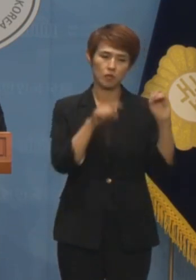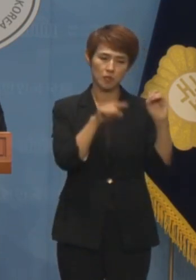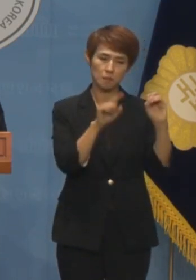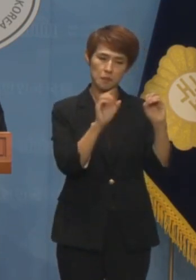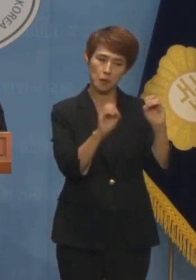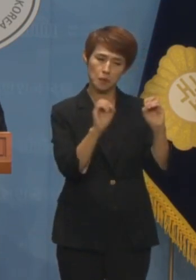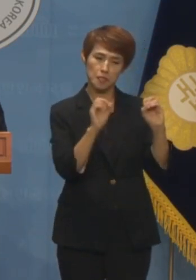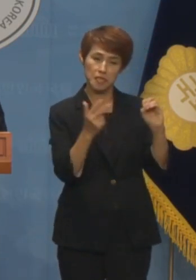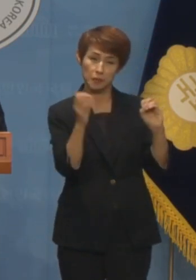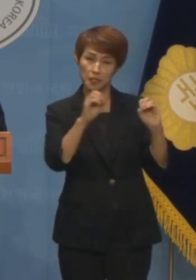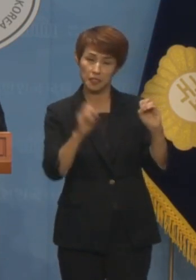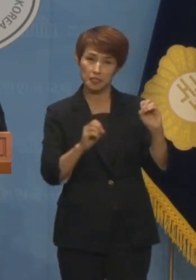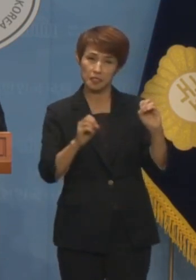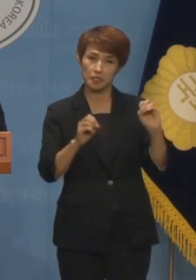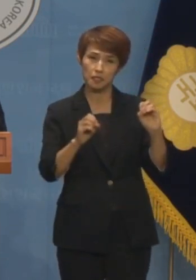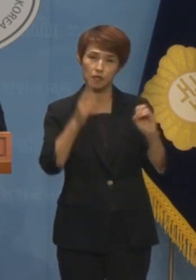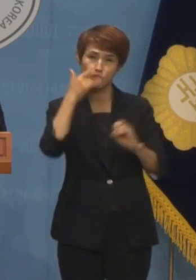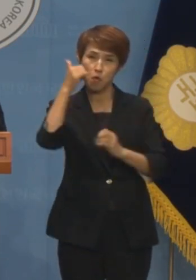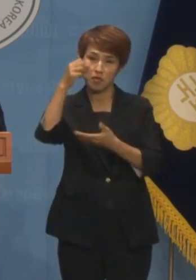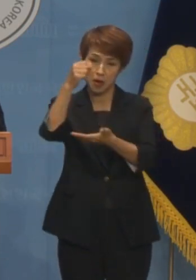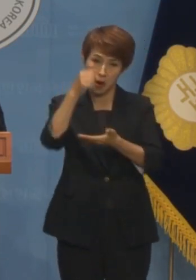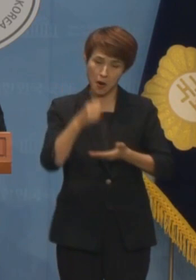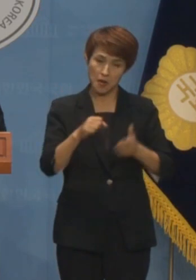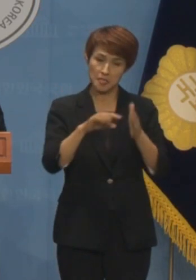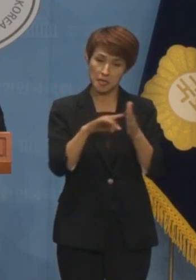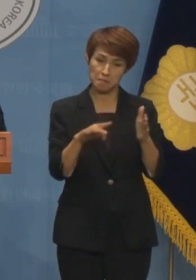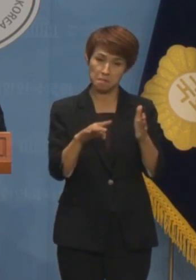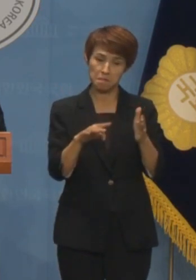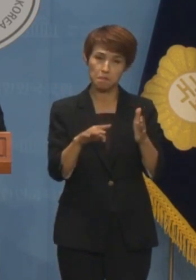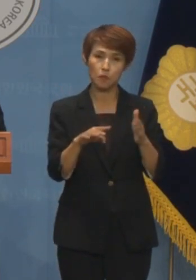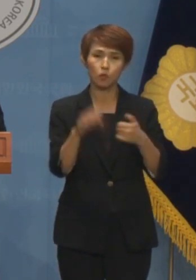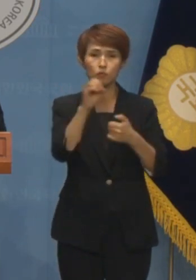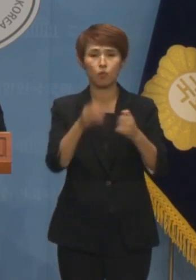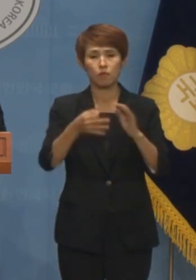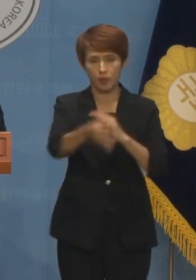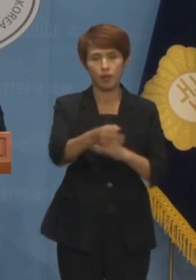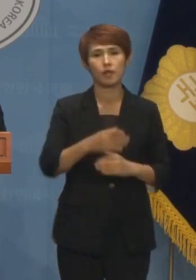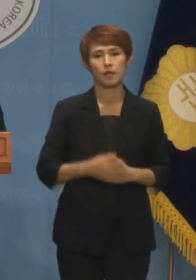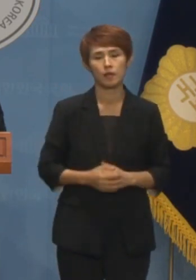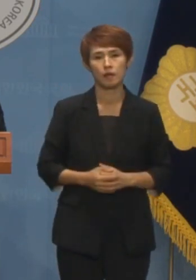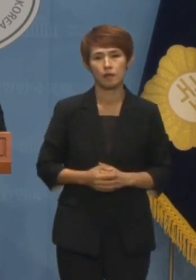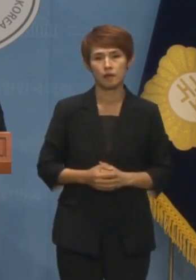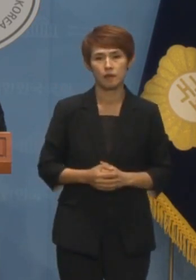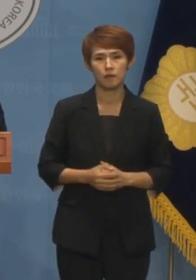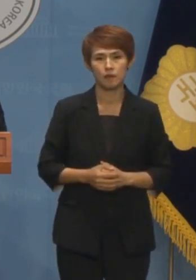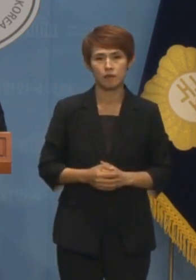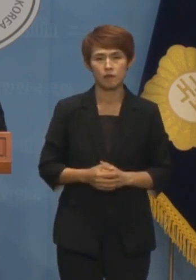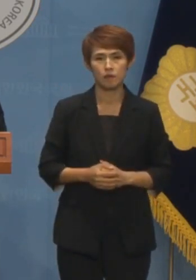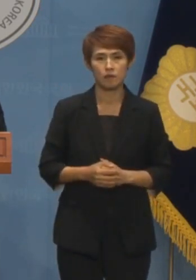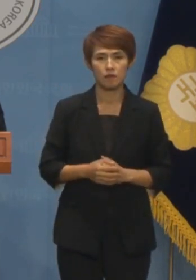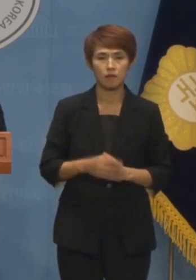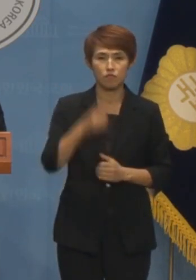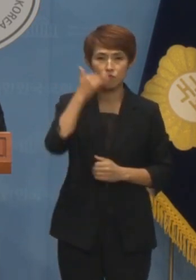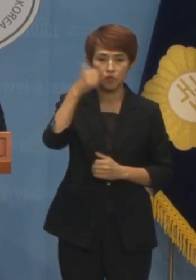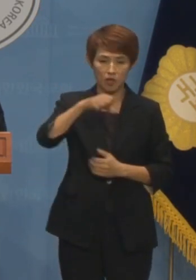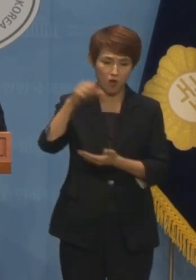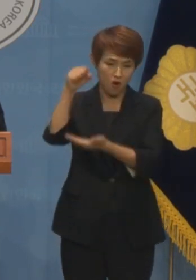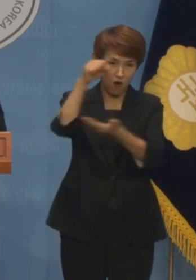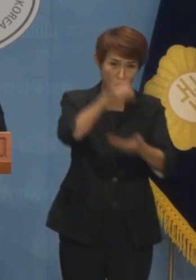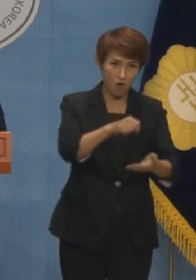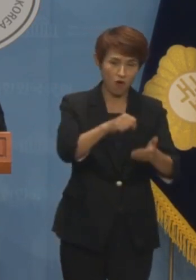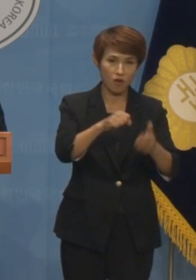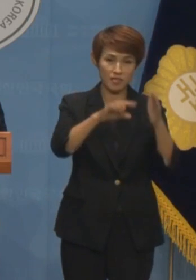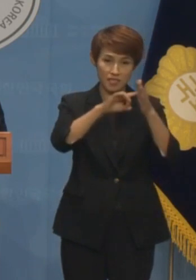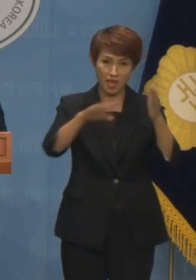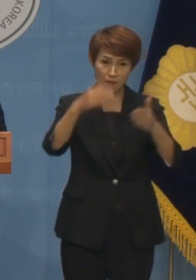0.07%가 상속세 절반 이상을 내는 것입니다. 그렇기에 상속세 최고 세율 인하하는 것은